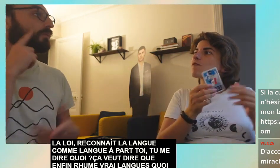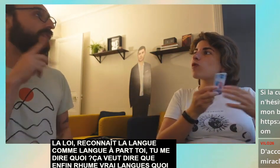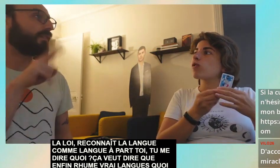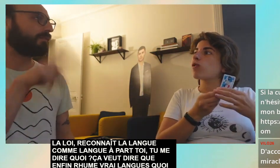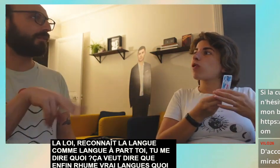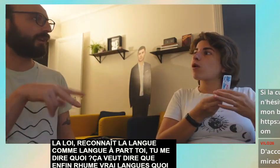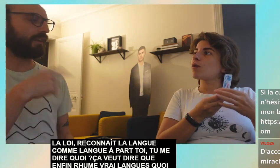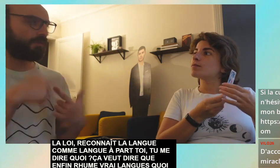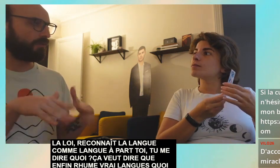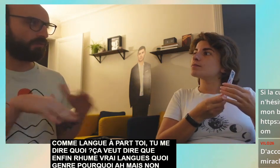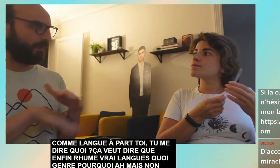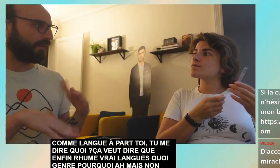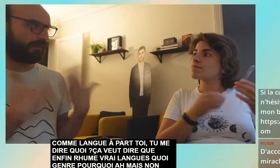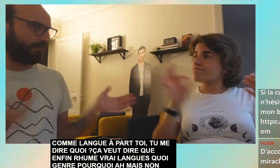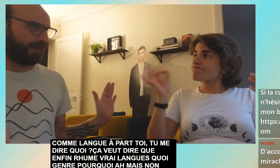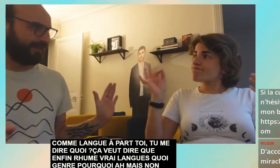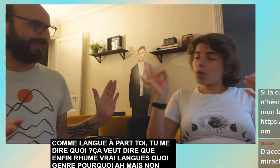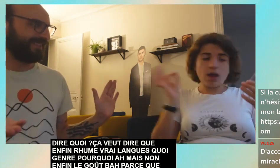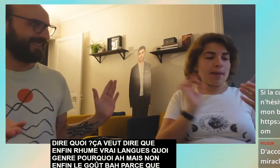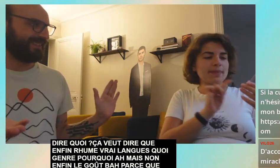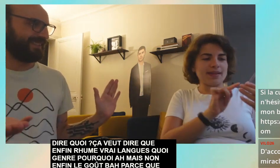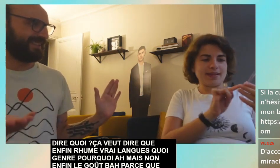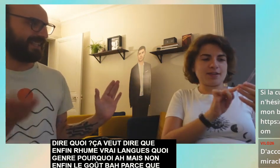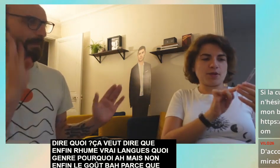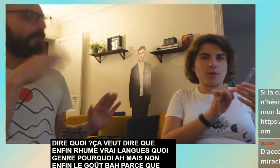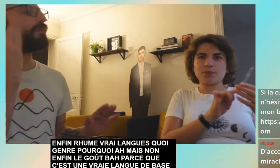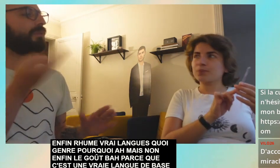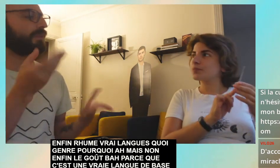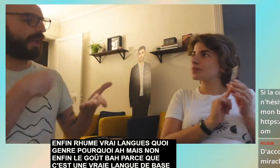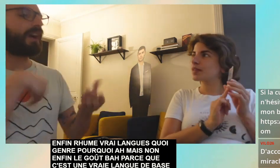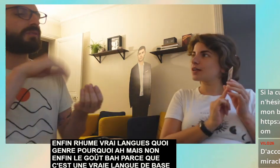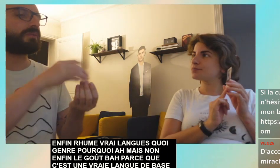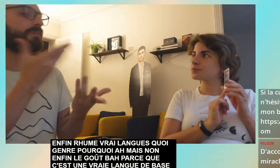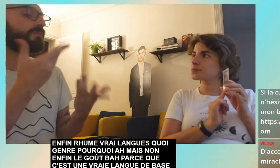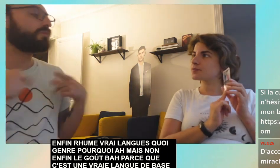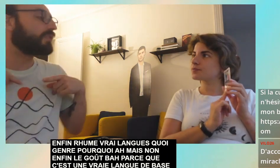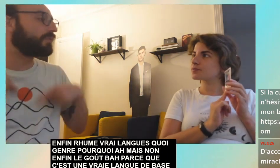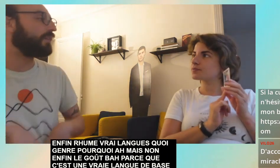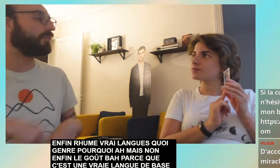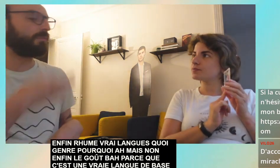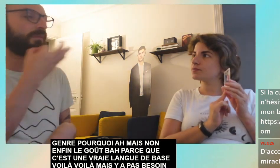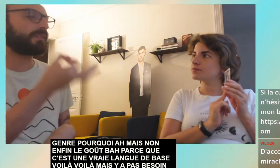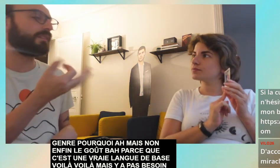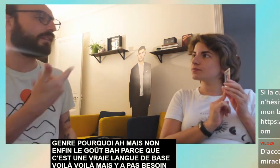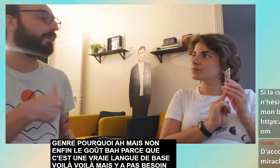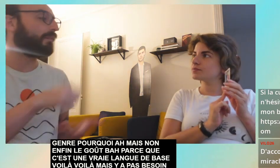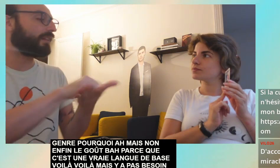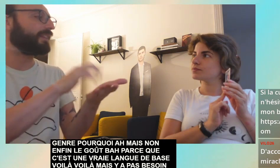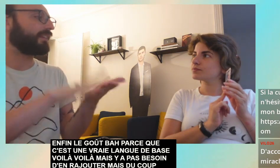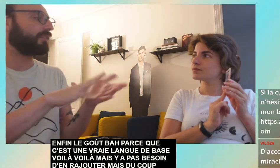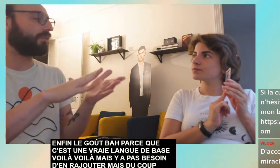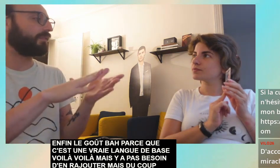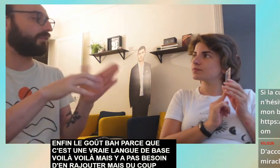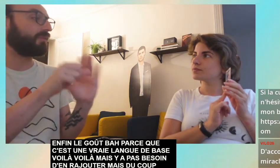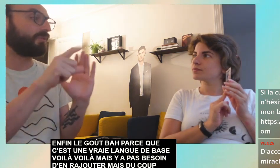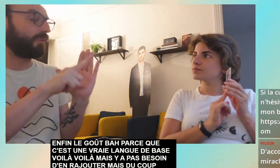c'est une vraie langue de base, voilà. Ouais, mais. Il n'y a pas besoin de la rajouter, mais du coup, c'est le gouvernement qui dit, et bah voilà, texte de